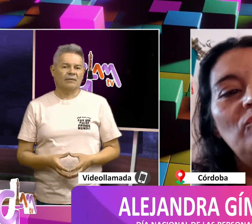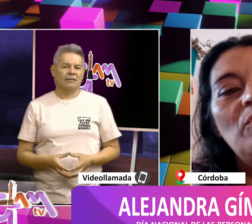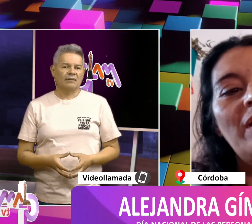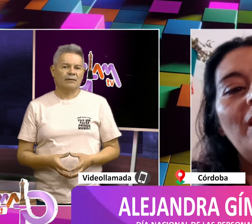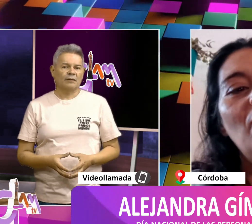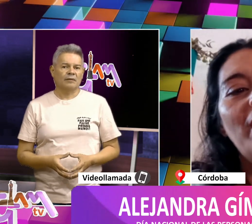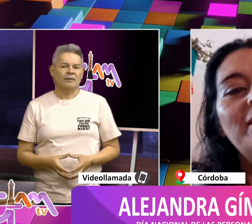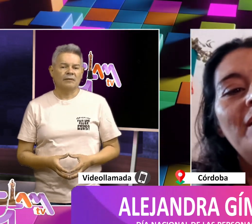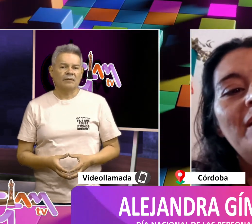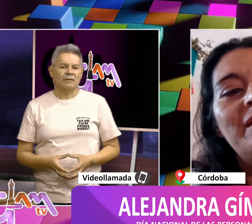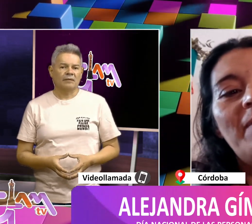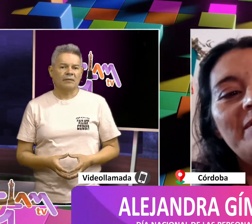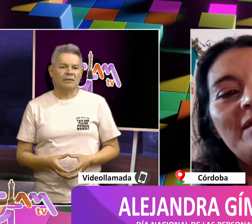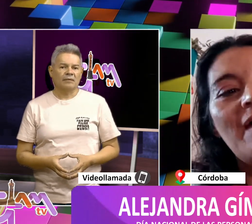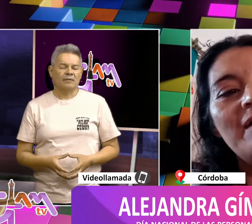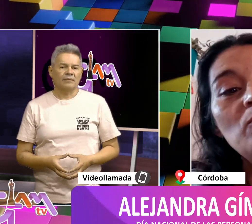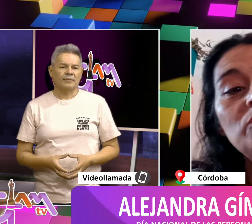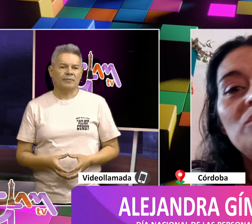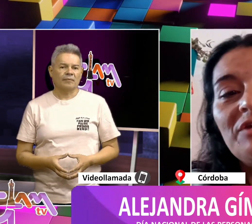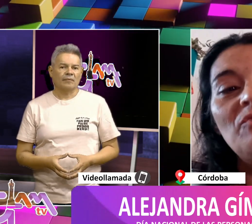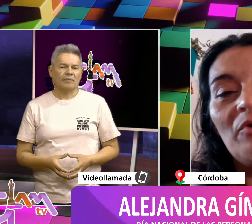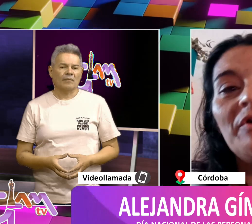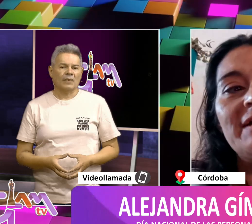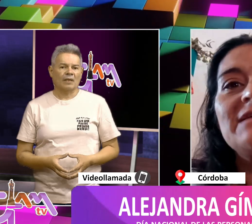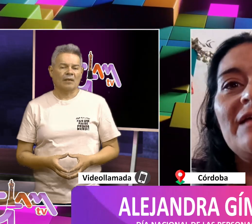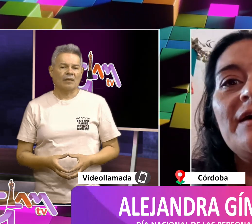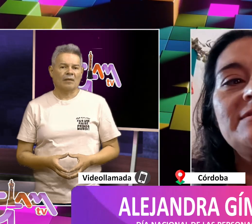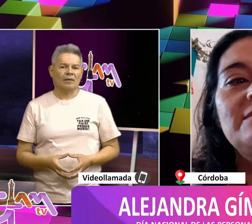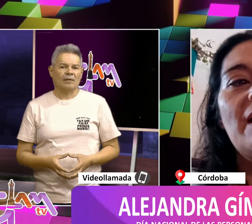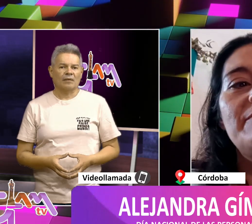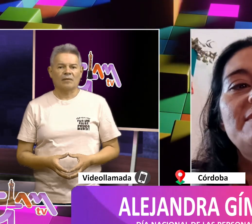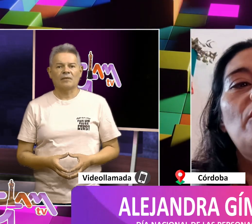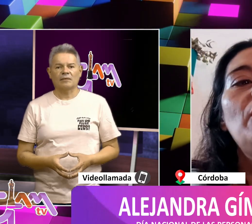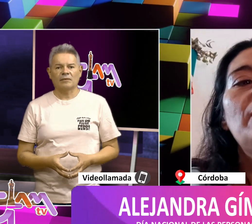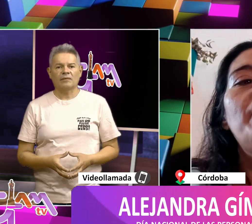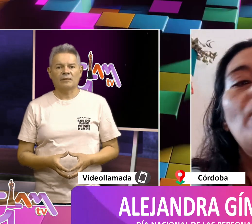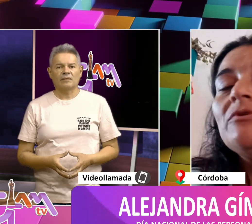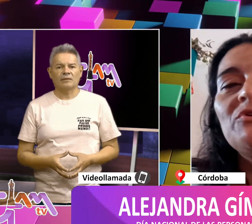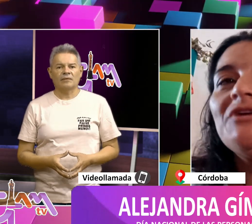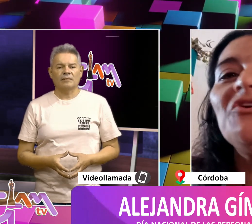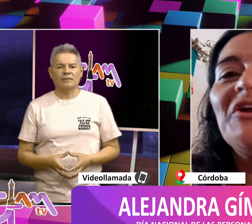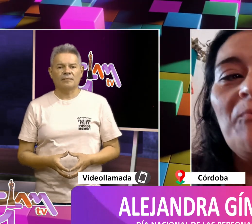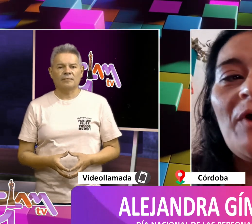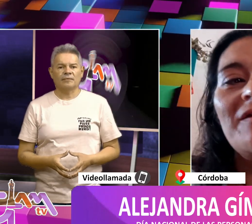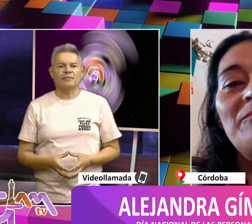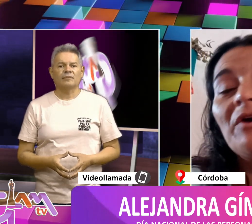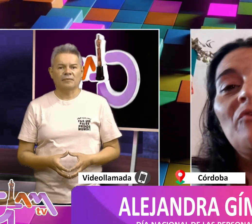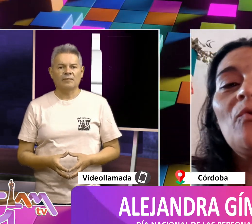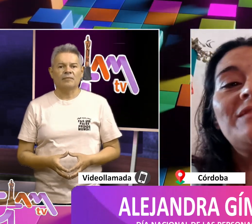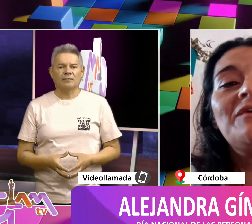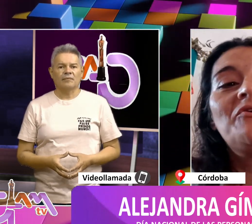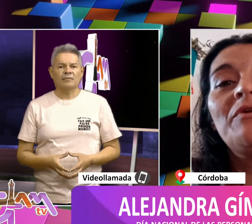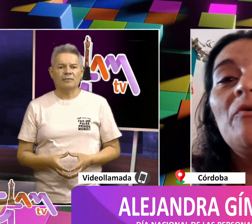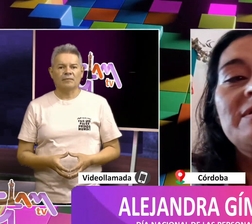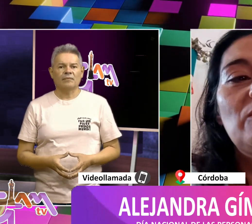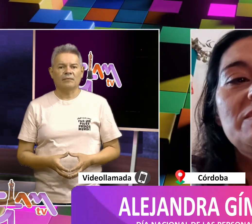Hasta que tuvo que dar el ok. Y a partir de ahí muchos niños pudieron acceder a ese servicio, pero hay muchos niños que no pueden porque no